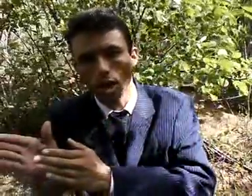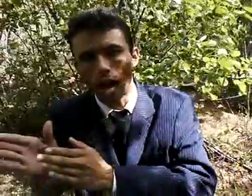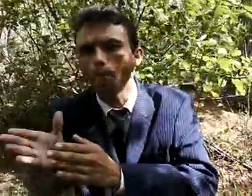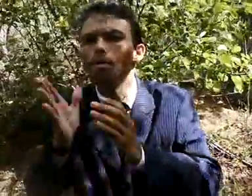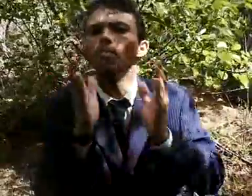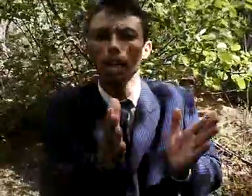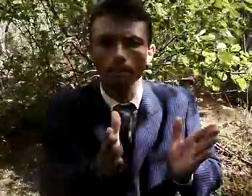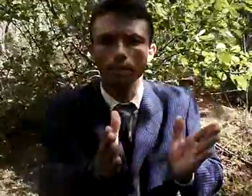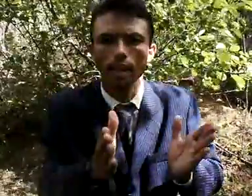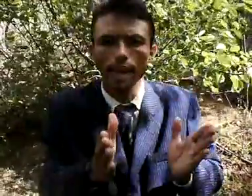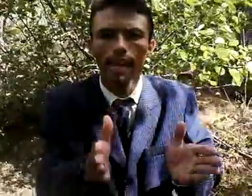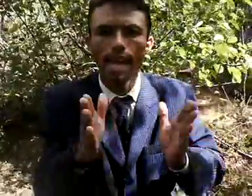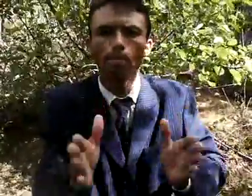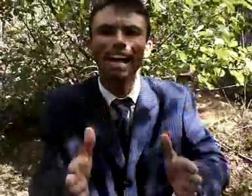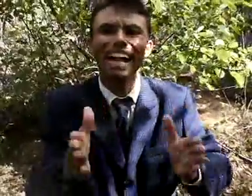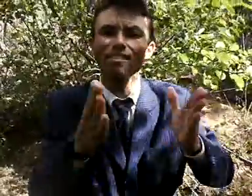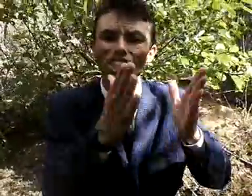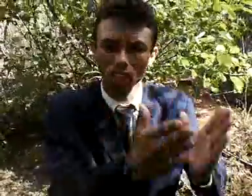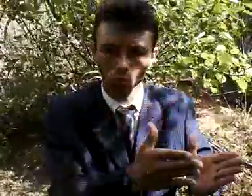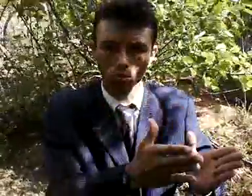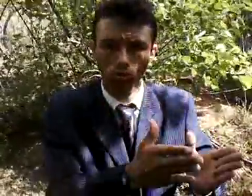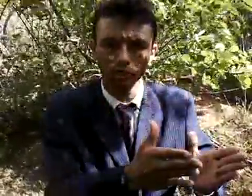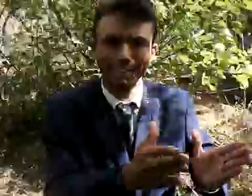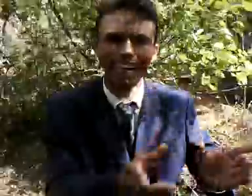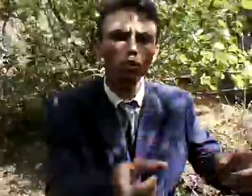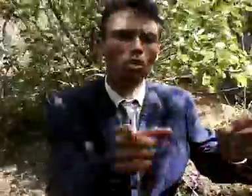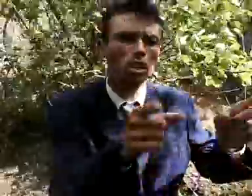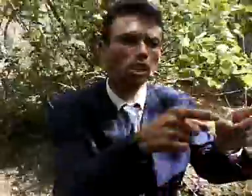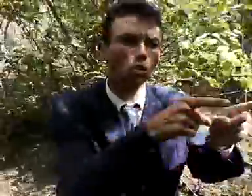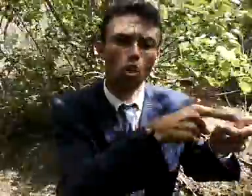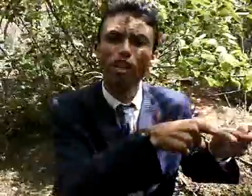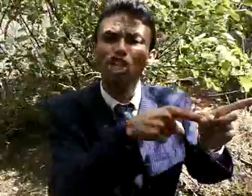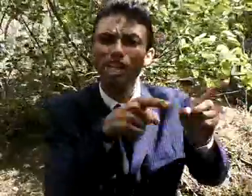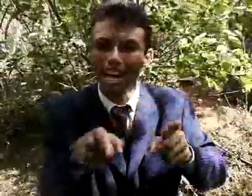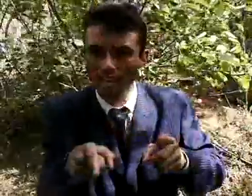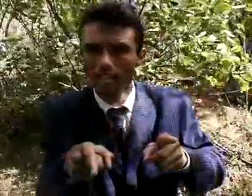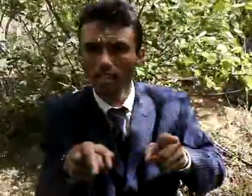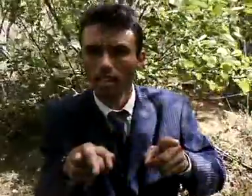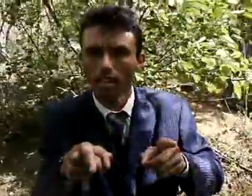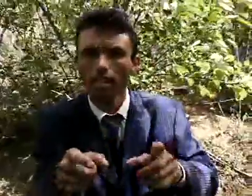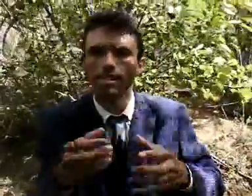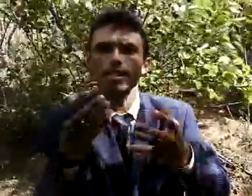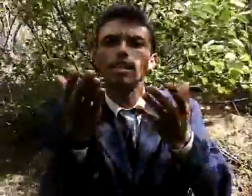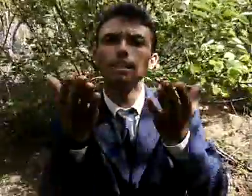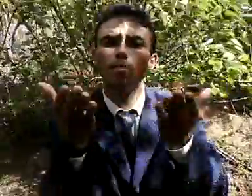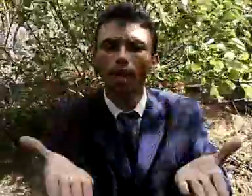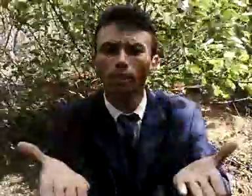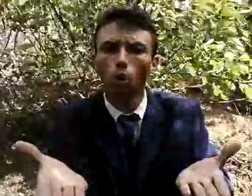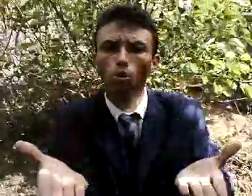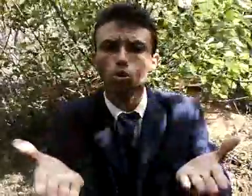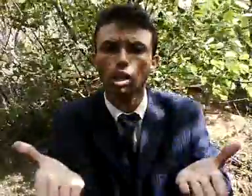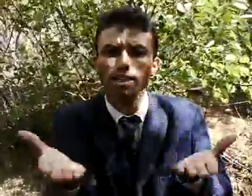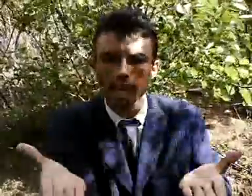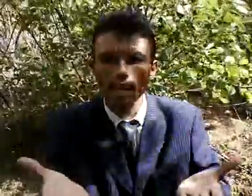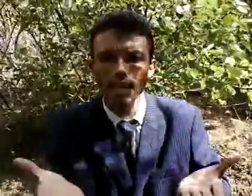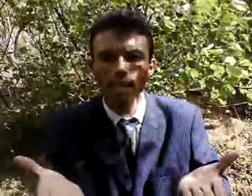A Bíblia, ela é a palavra de Deus, traduzida dos originais e escrita para todos nós ler